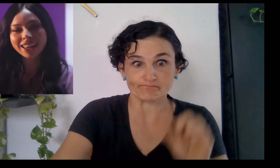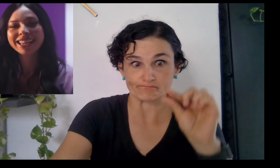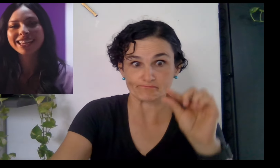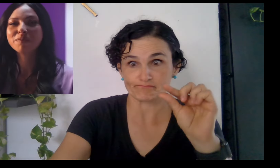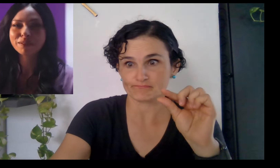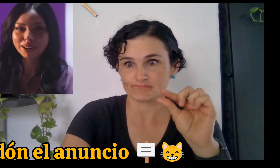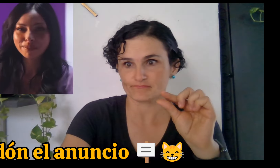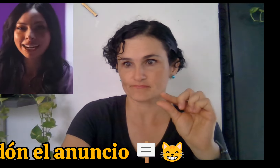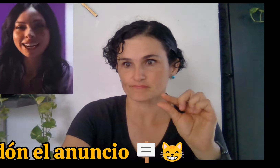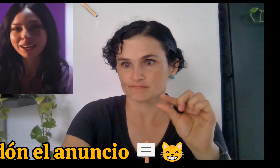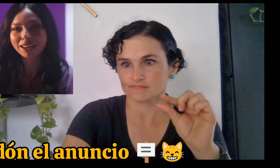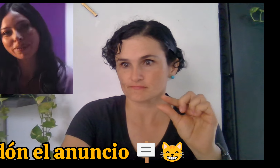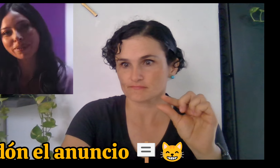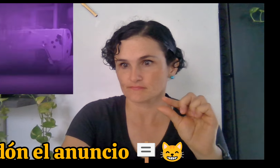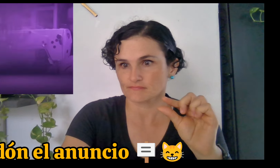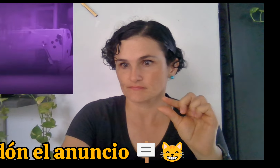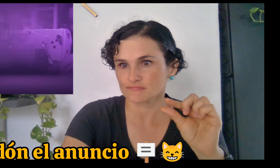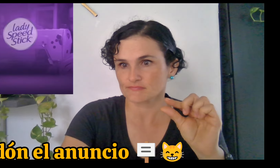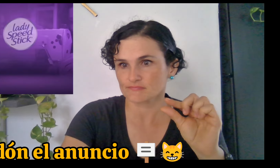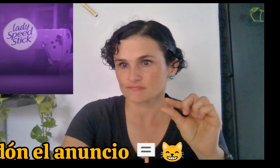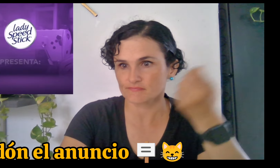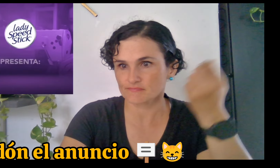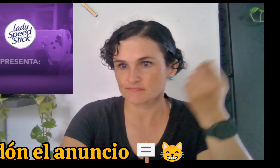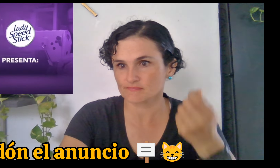historia de la mujer bárbara en la que me convertí.